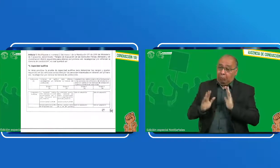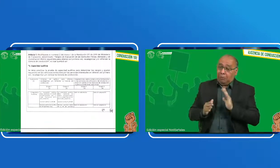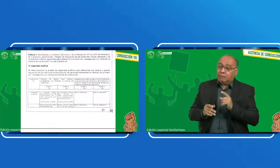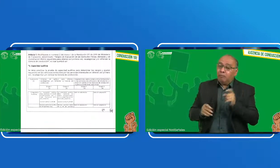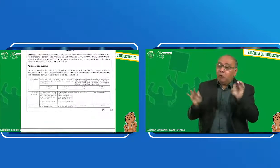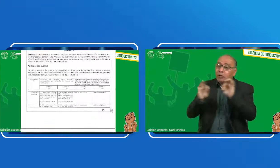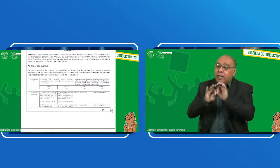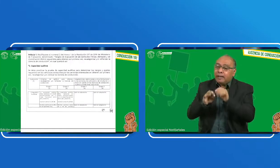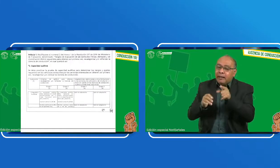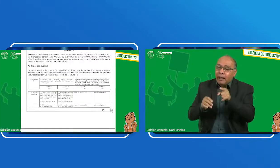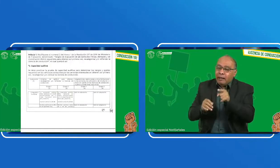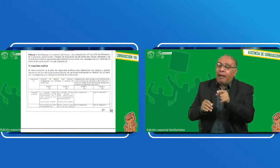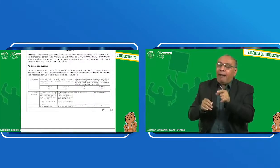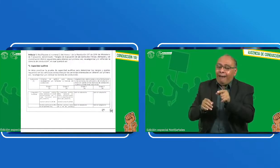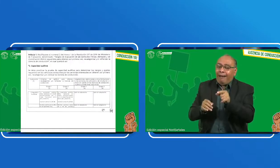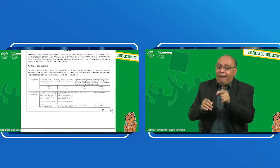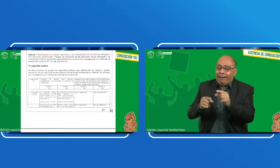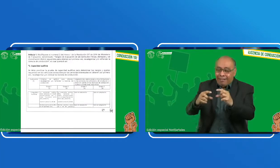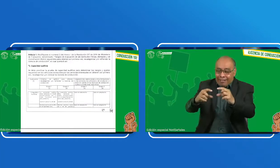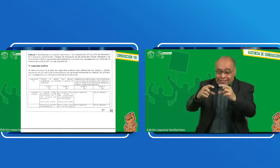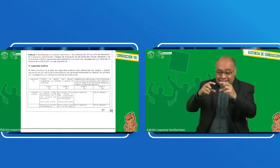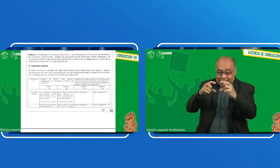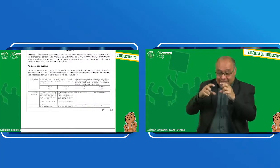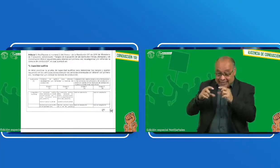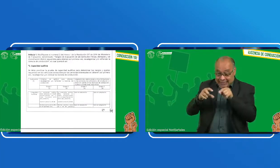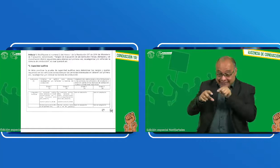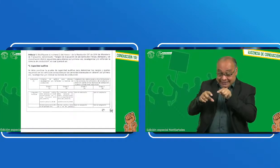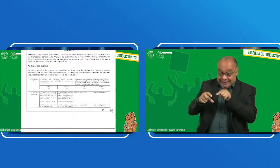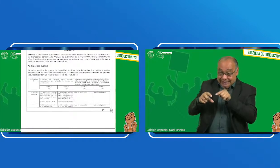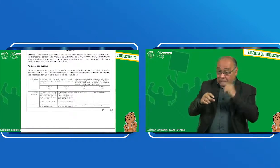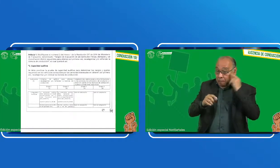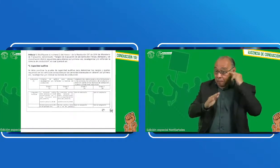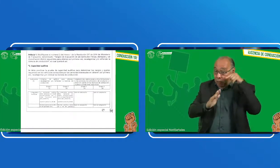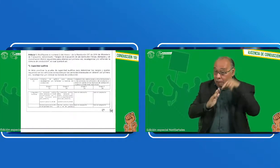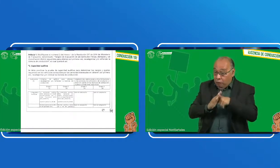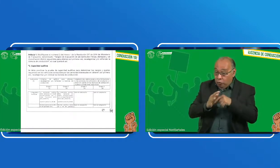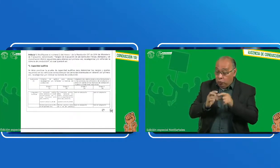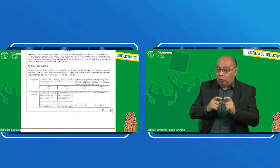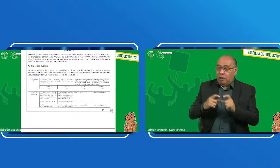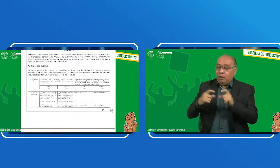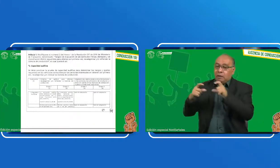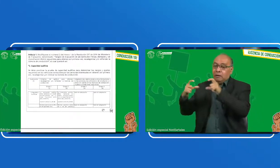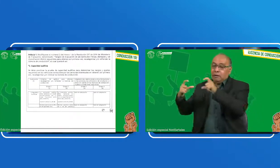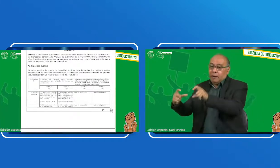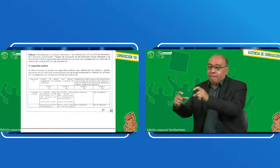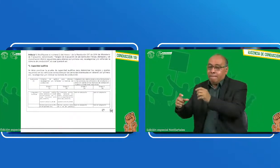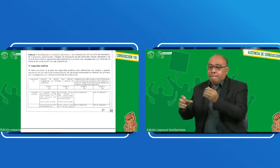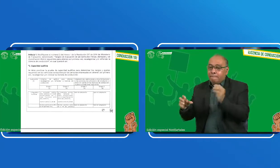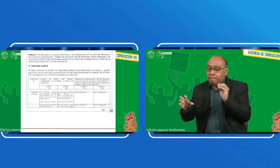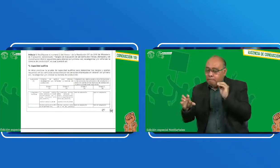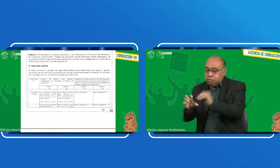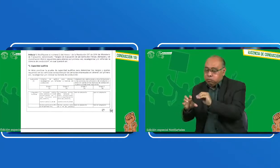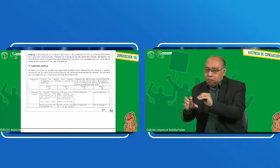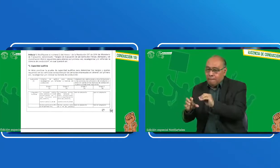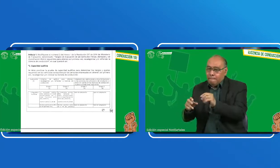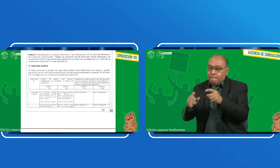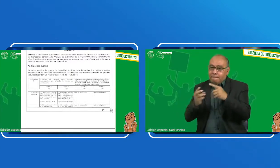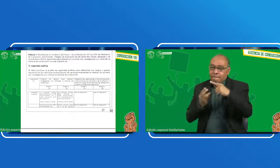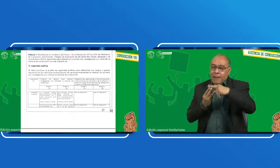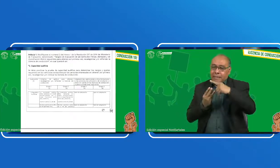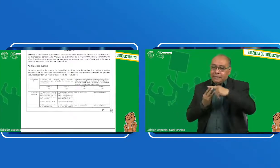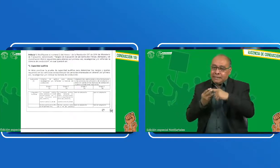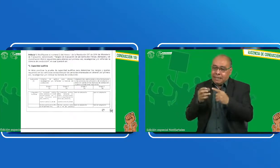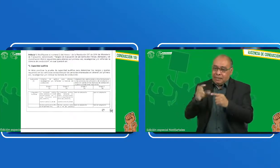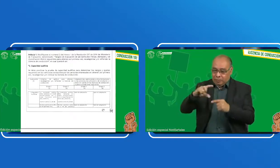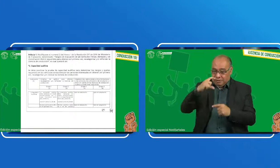que entonces no va a haber esa prohibición al que una persona con sordera profunda